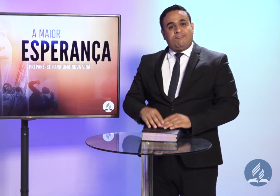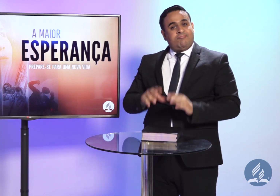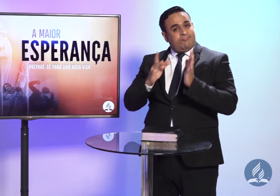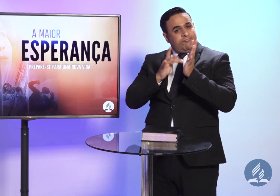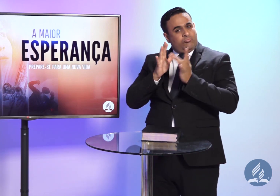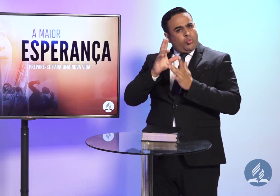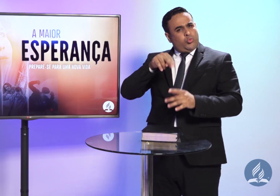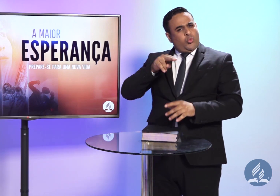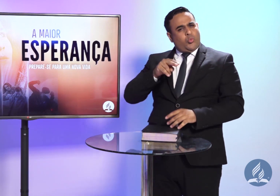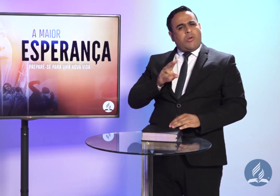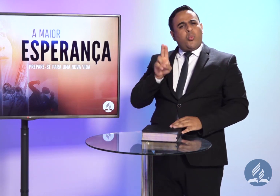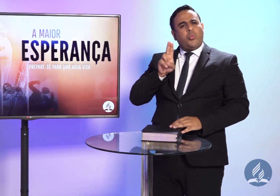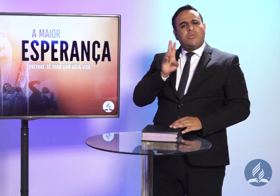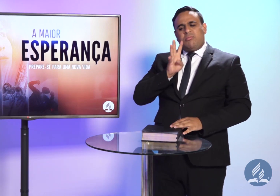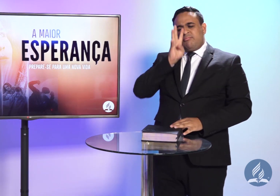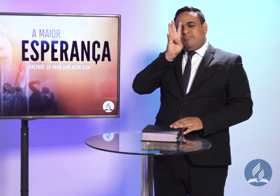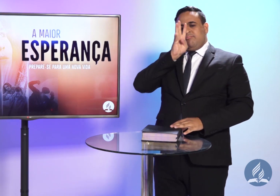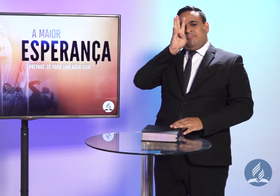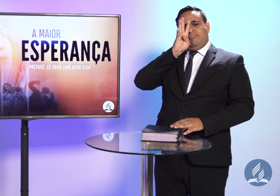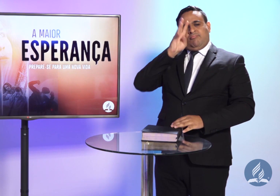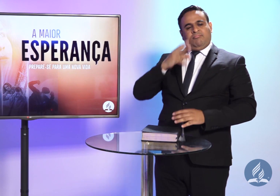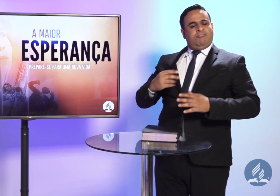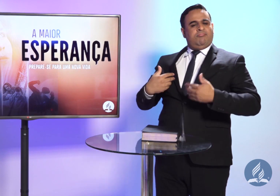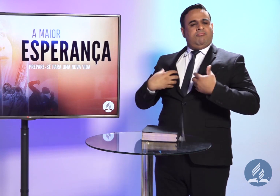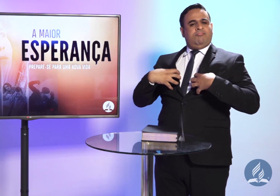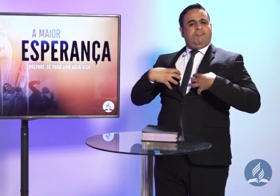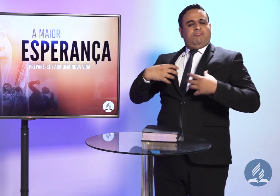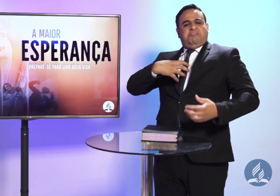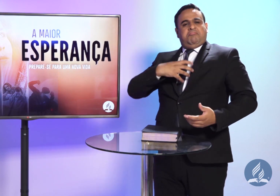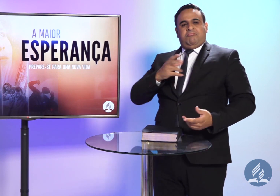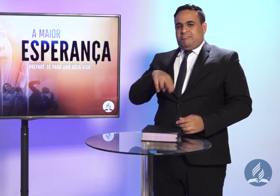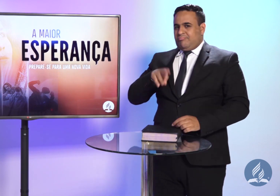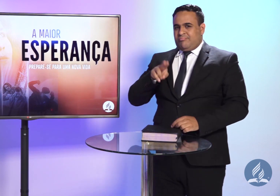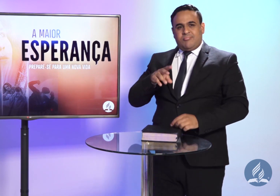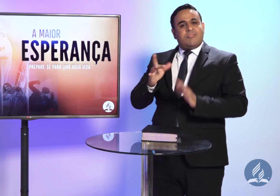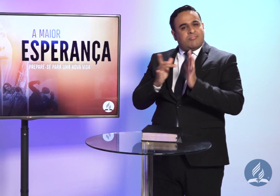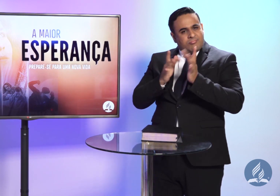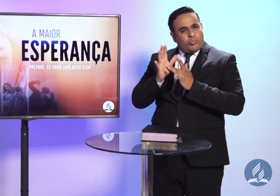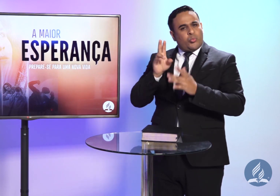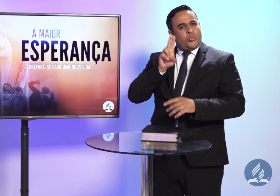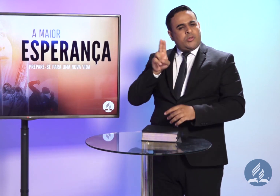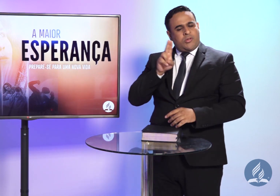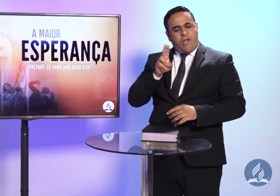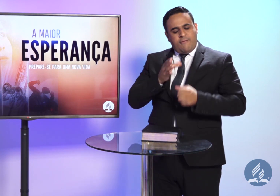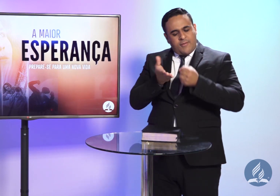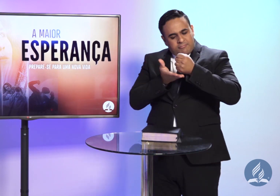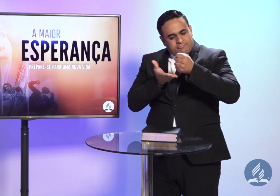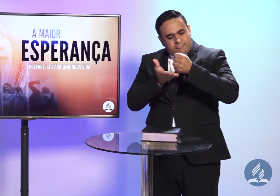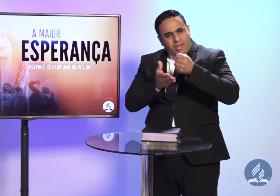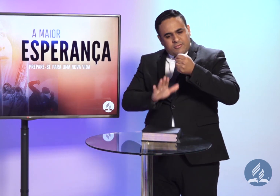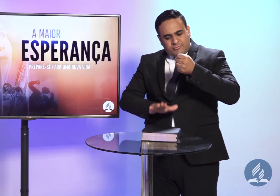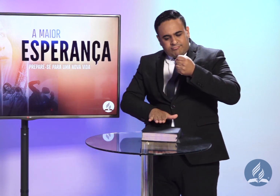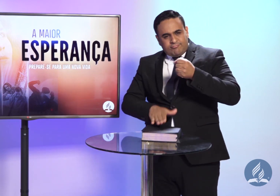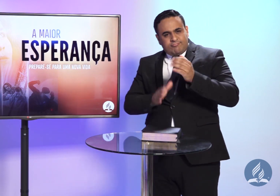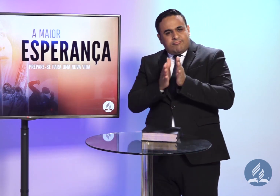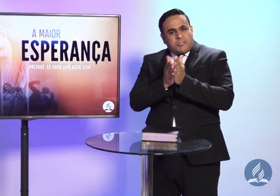não caudas, que possamos ser luz para as pessoas que estão em trevas neste mundo. E é somente utilizando a Bíblia como